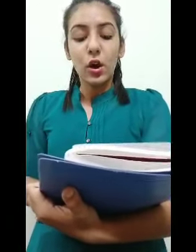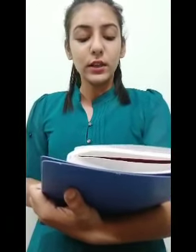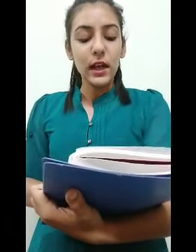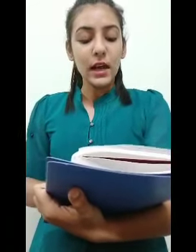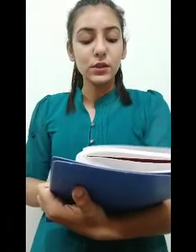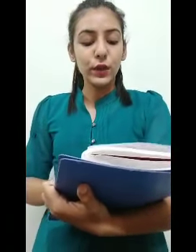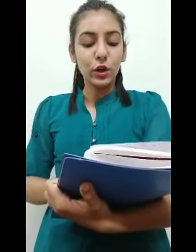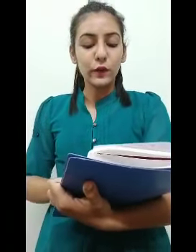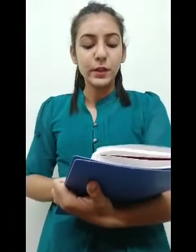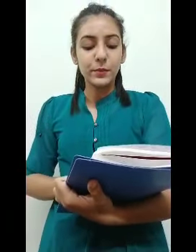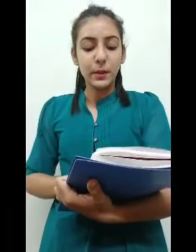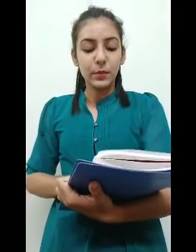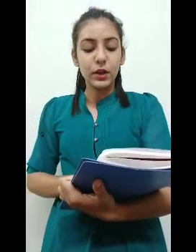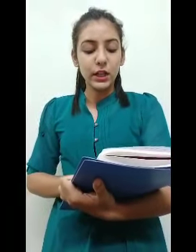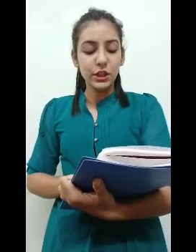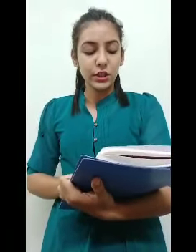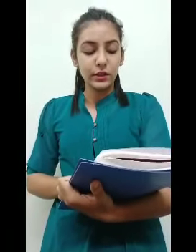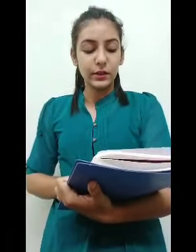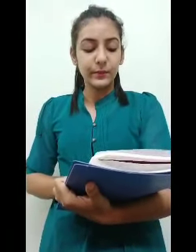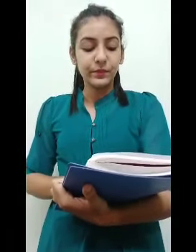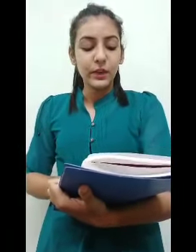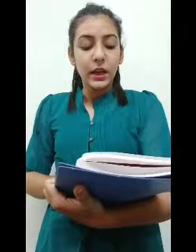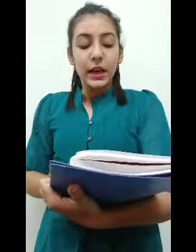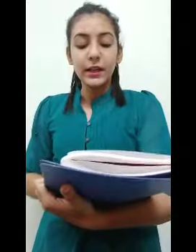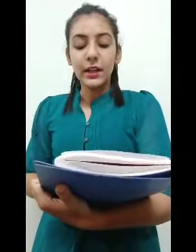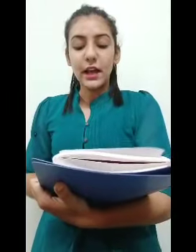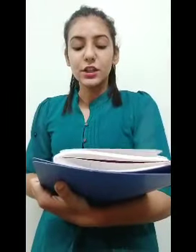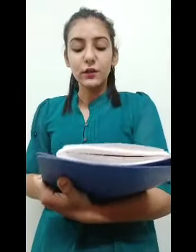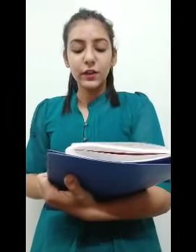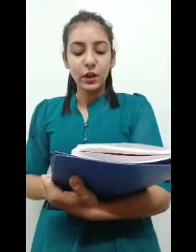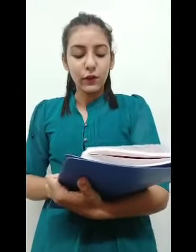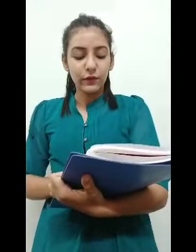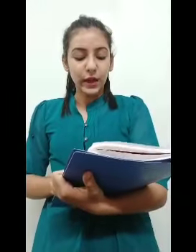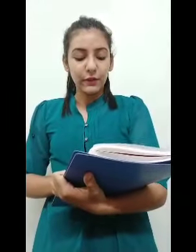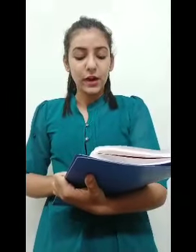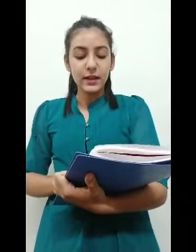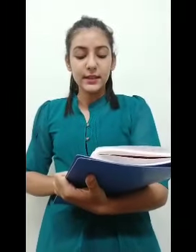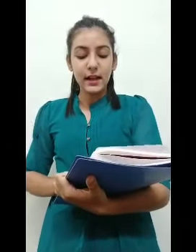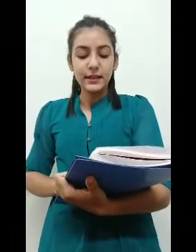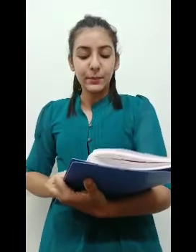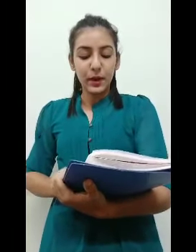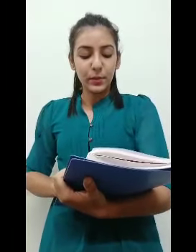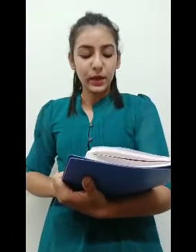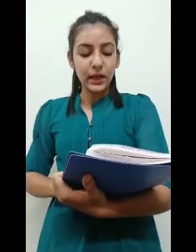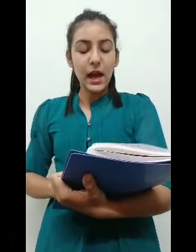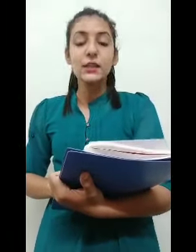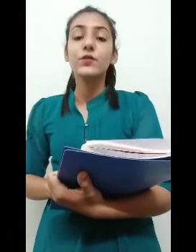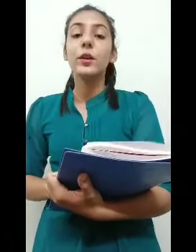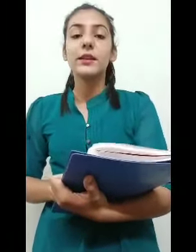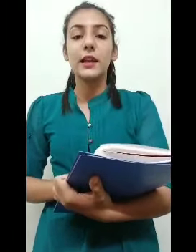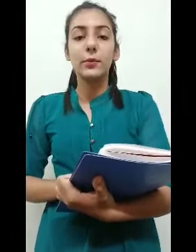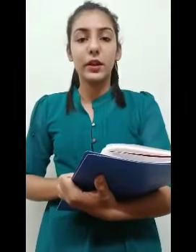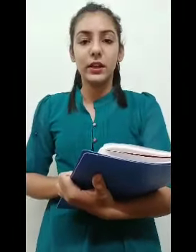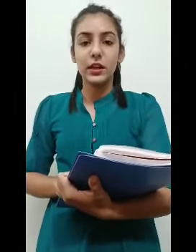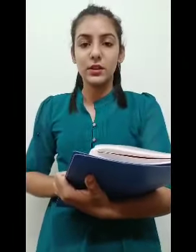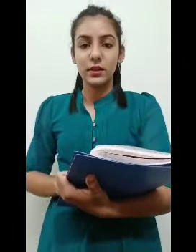ऑन द लास्ट वीक ऑफ सितंबर ईच ईयर। इंटरनेशनल वीक ऑफ डेफ हर साल सितंबर के लास्ट वीक में सेलिब्रेट किया जाता